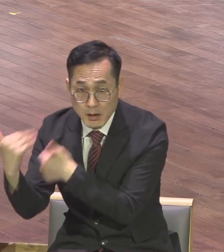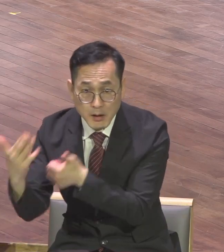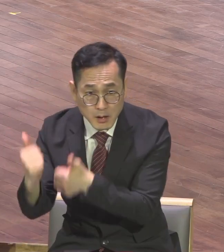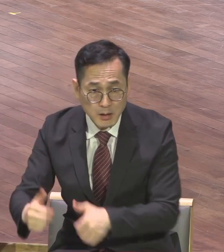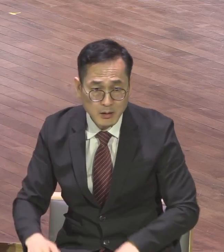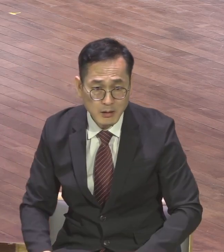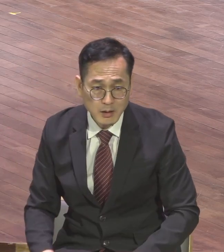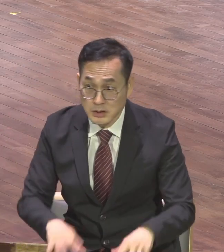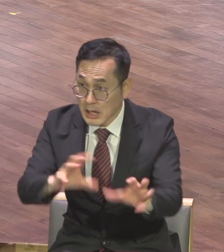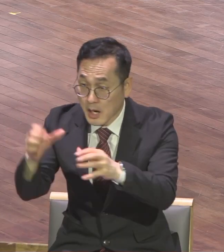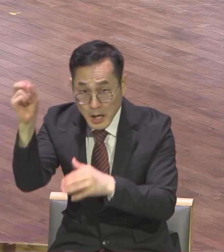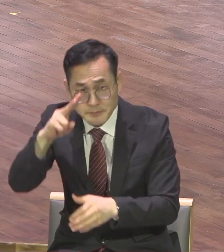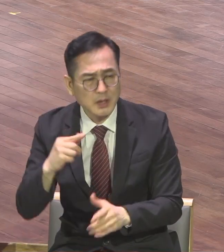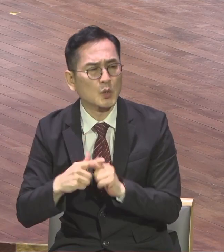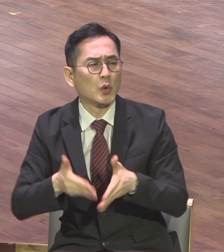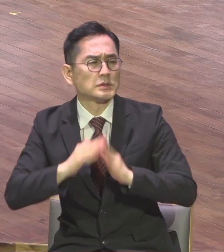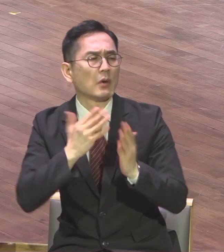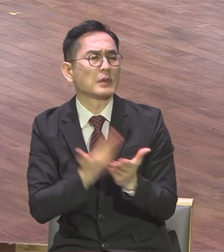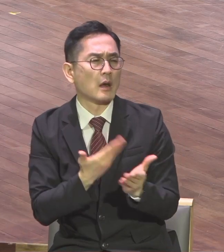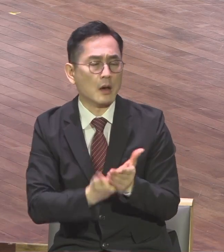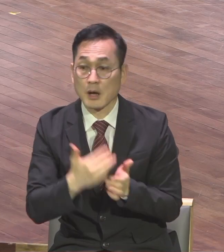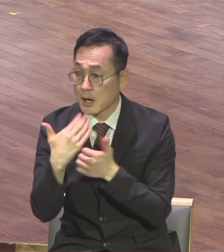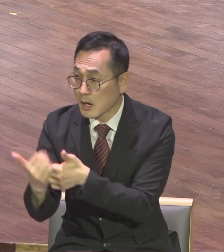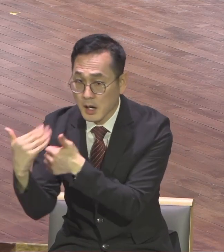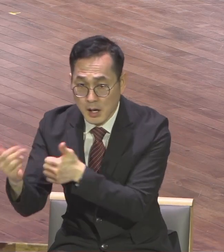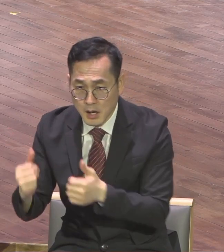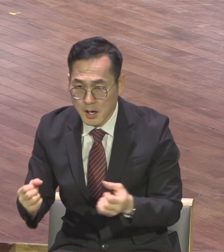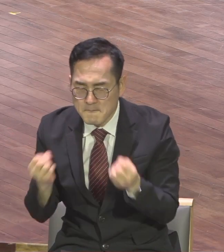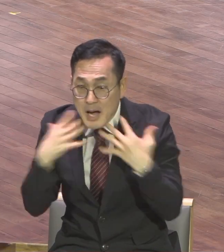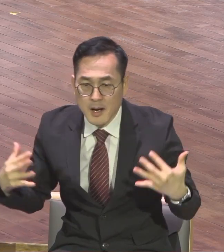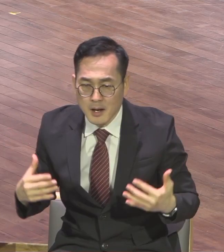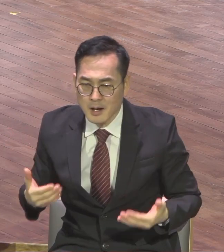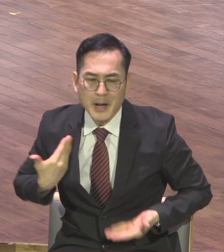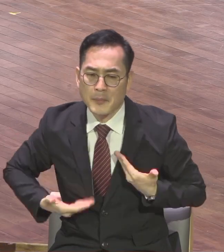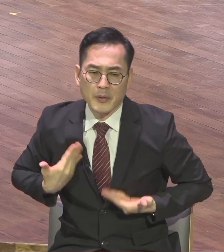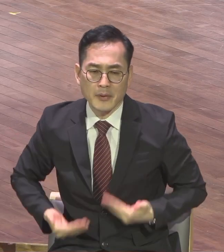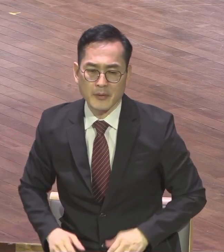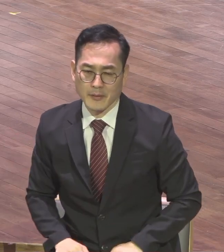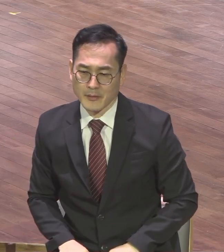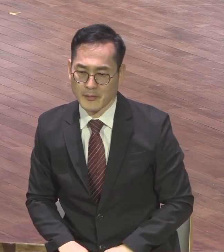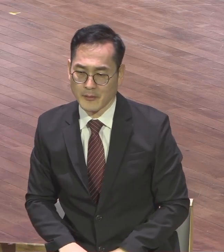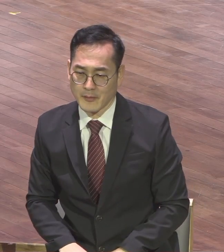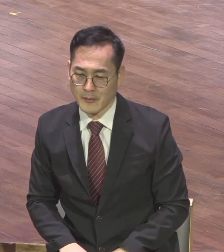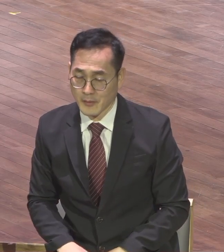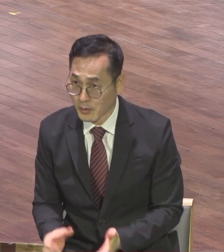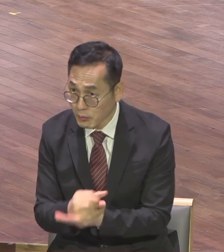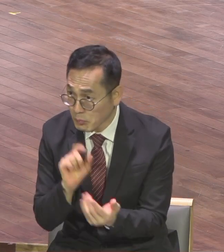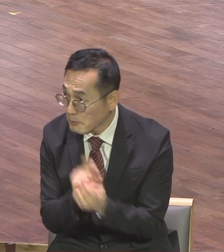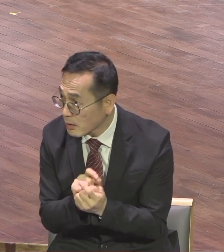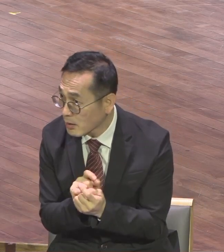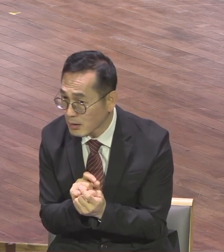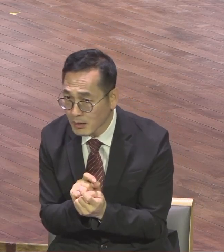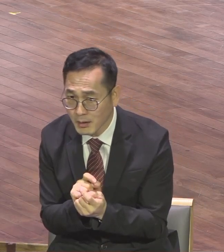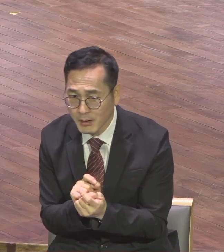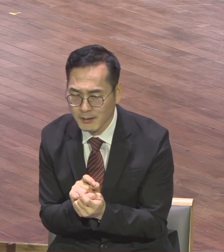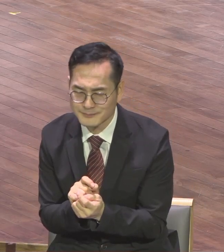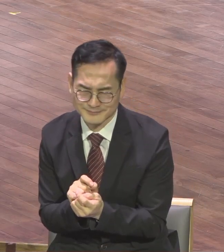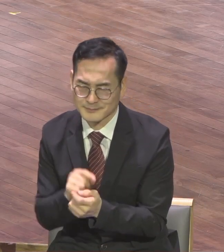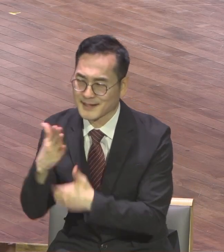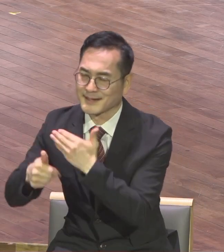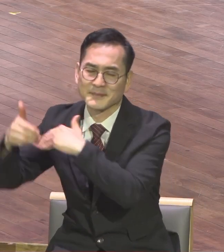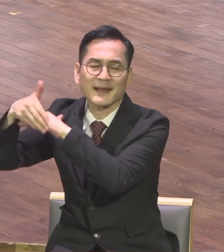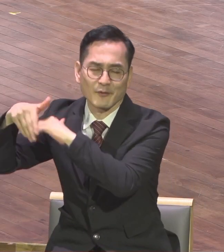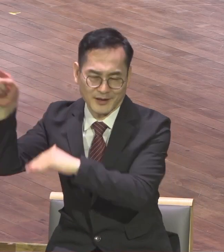지금 오라는 데가 너무 많다니까 지금. 큰일 났어요. 응? 나는 뭐 교회를 비울 수도 없지. 큰일 났어요, 이거